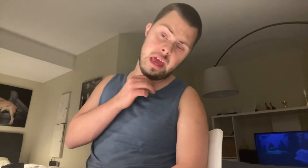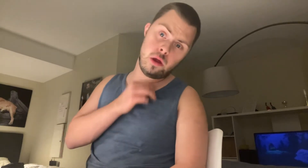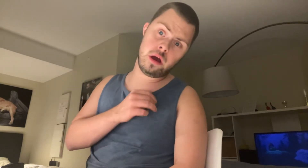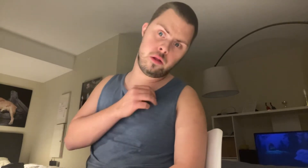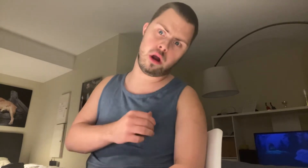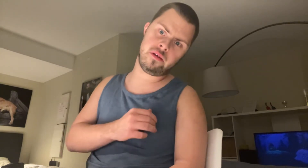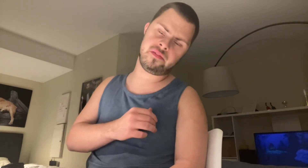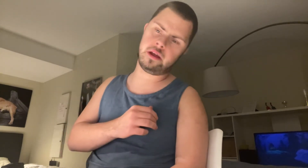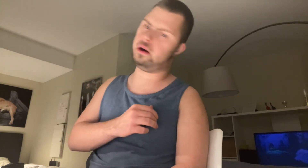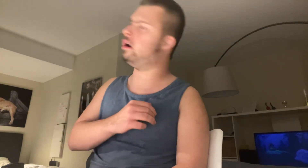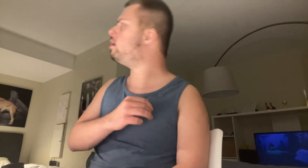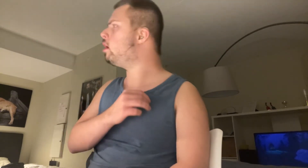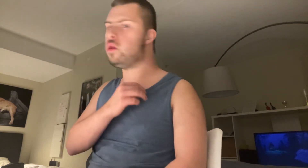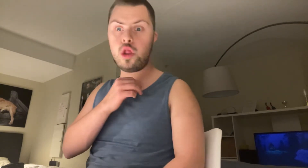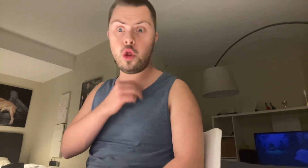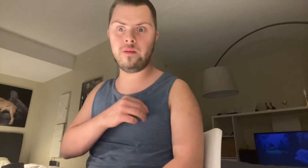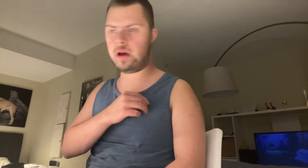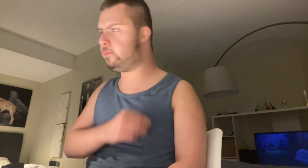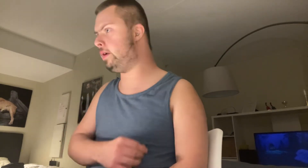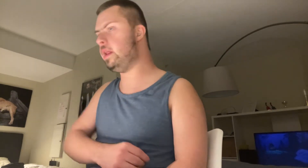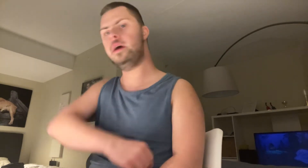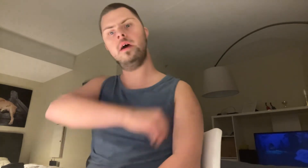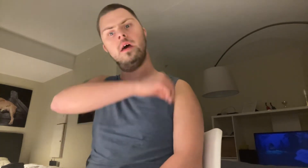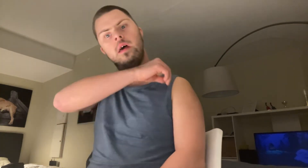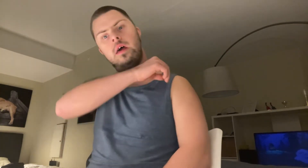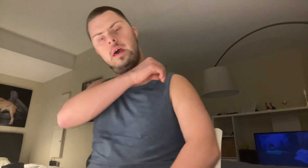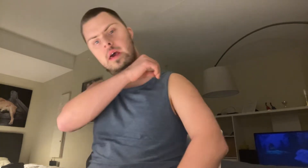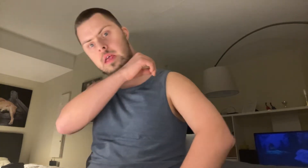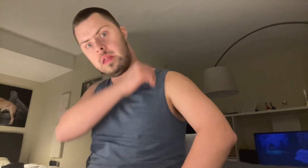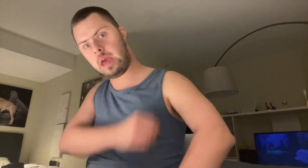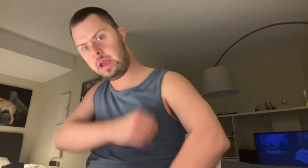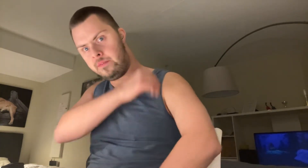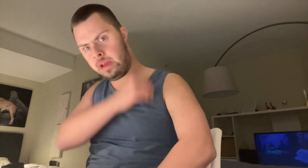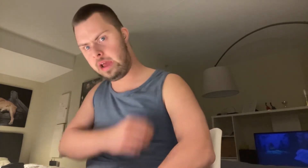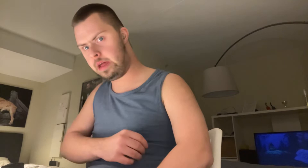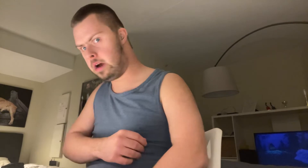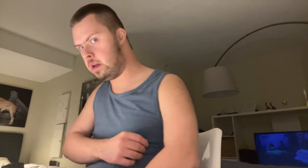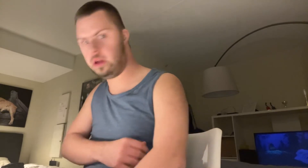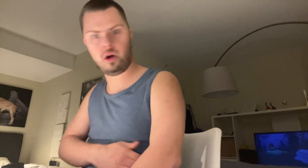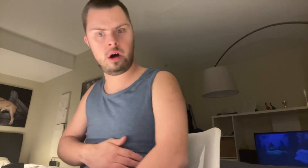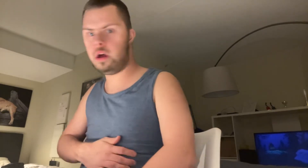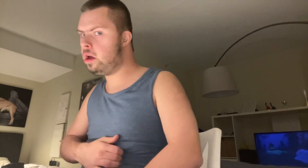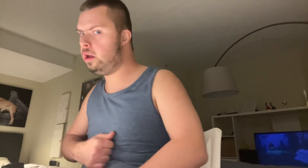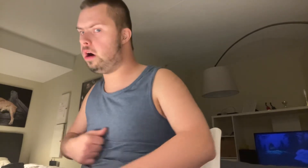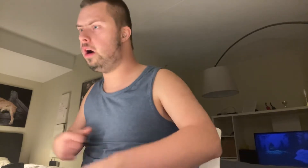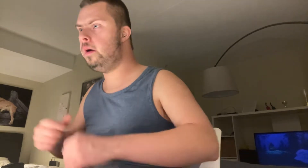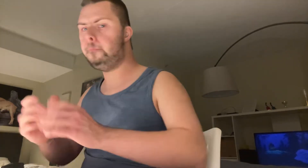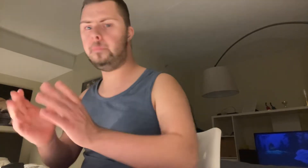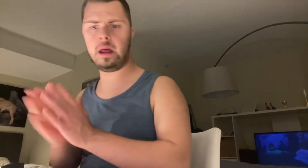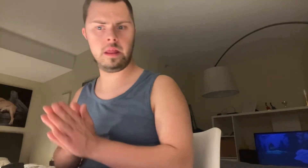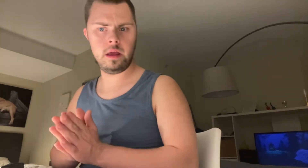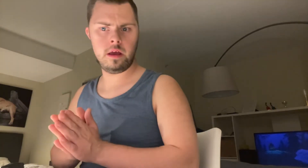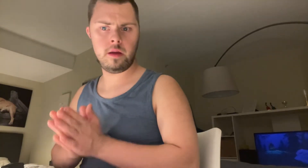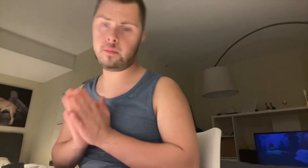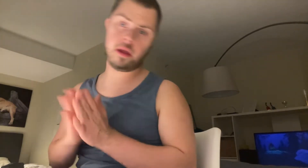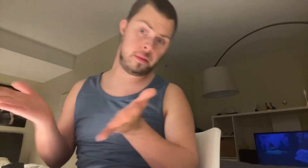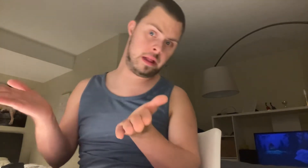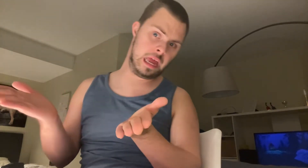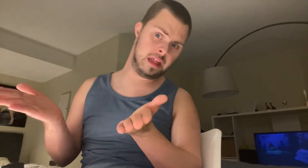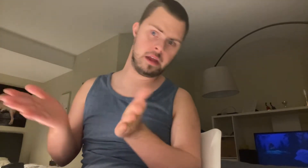Idag är 12 idag, november. Det är fredag idag. Ja, men inte det.